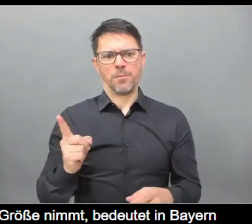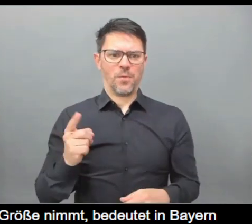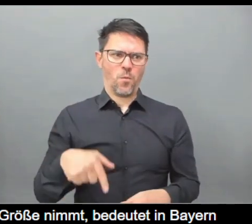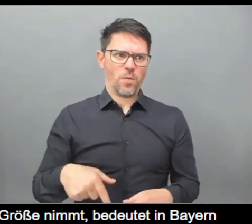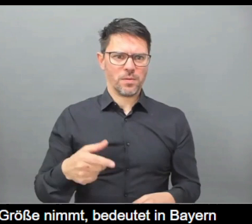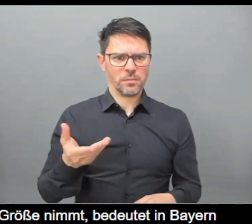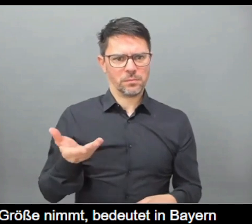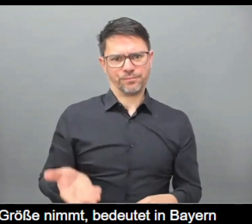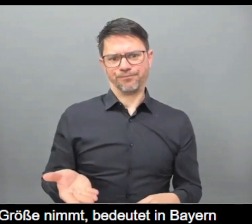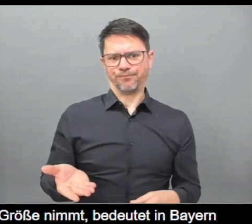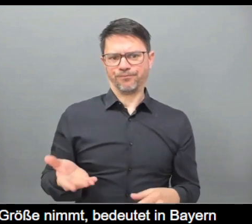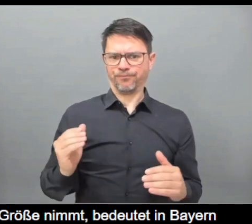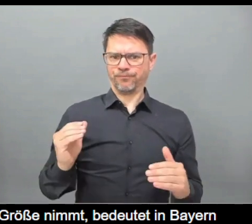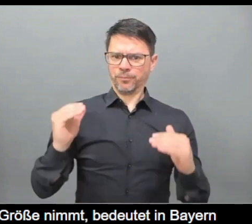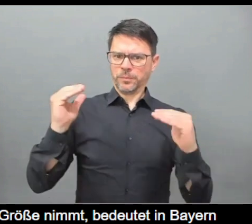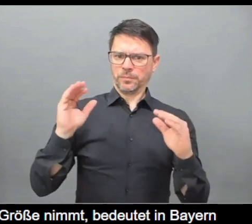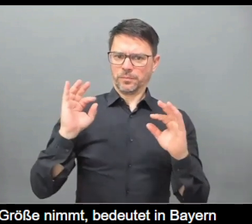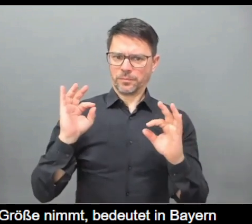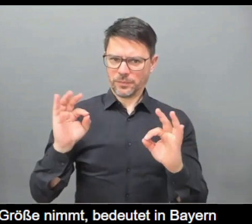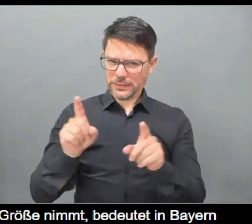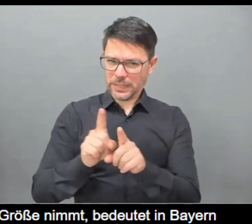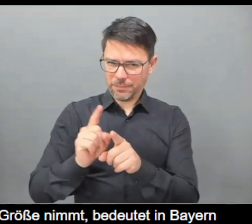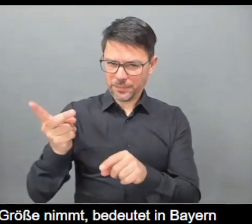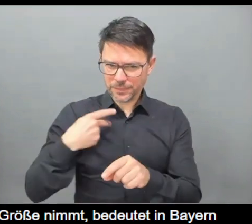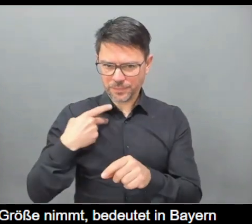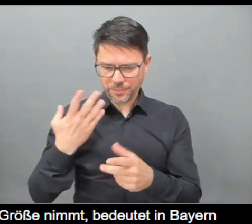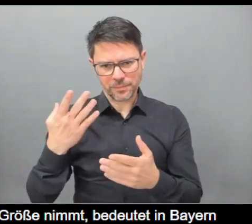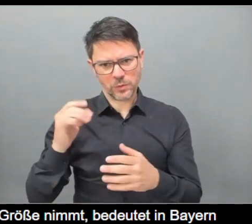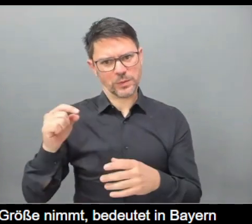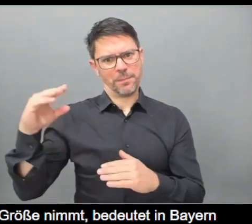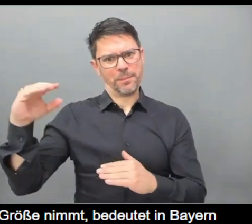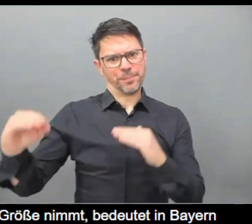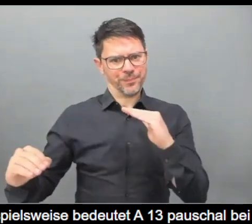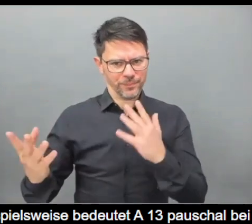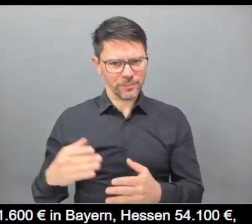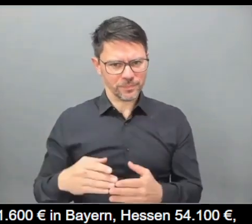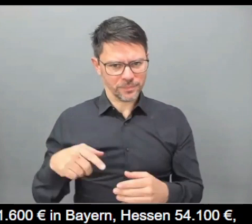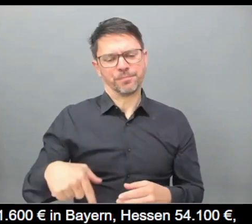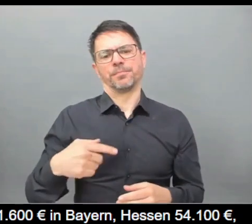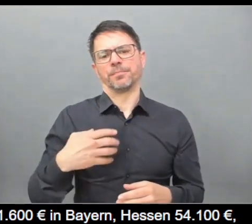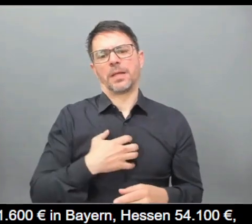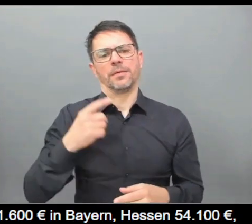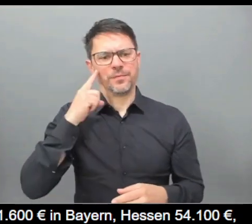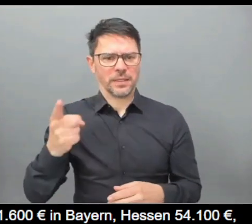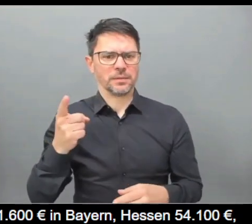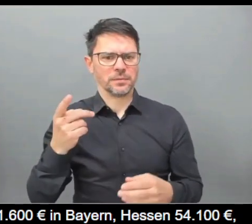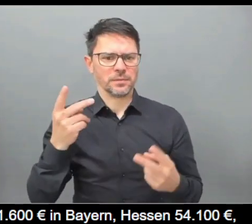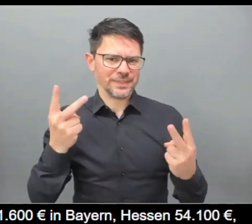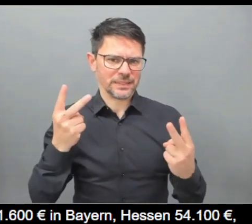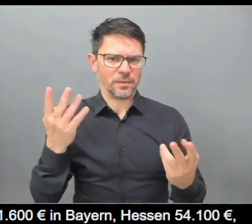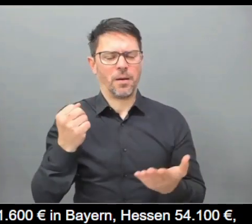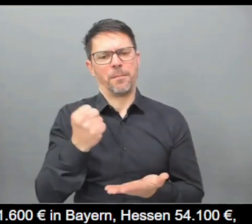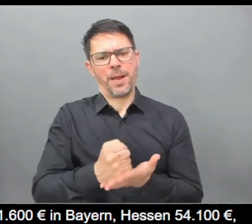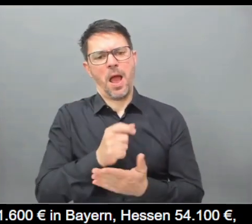schlimmen Auswirkungen des Erdbebens im Grenzgebiet Türkei-Syrien